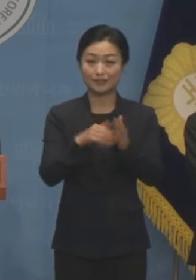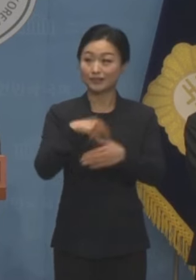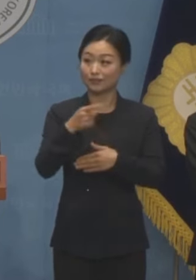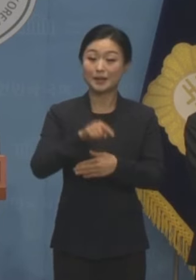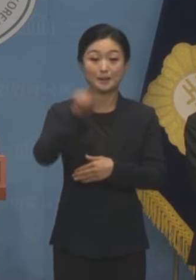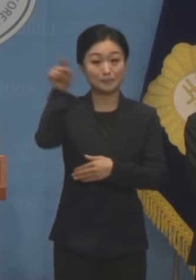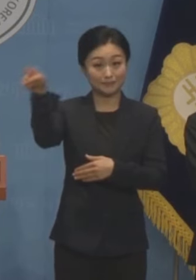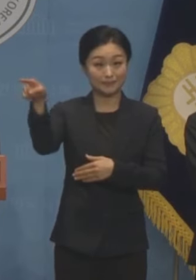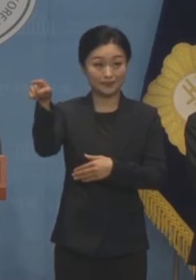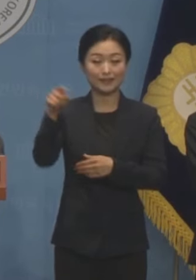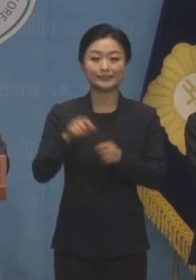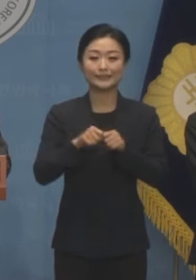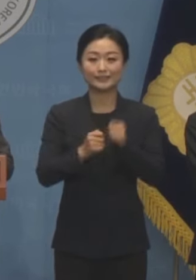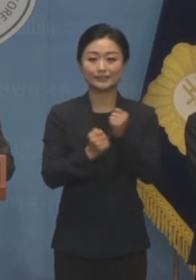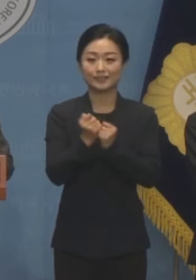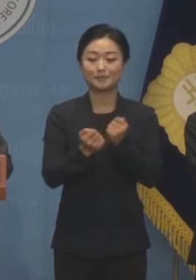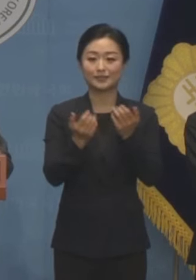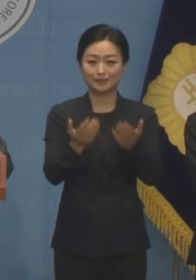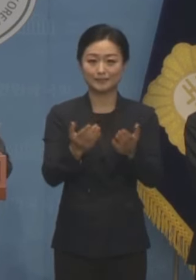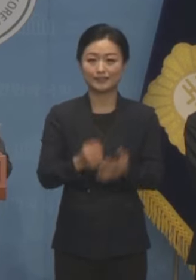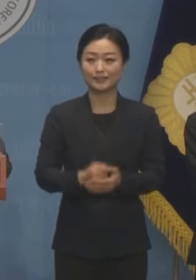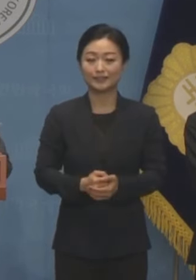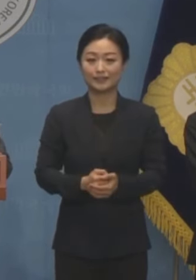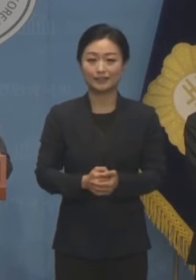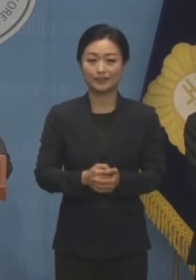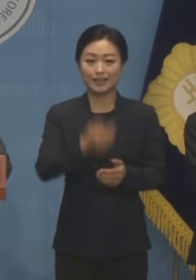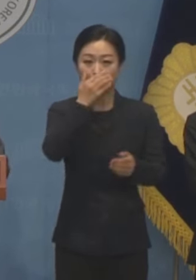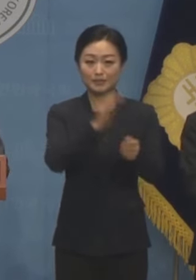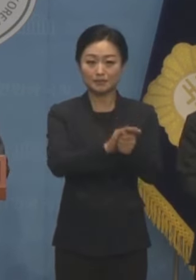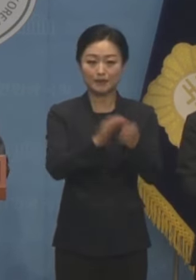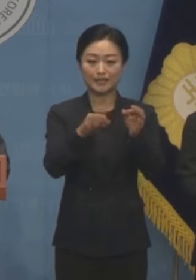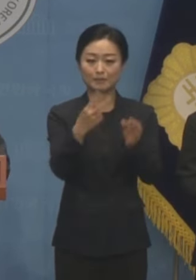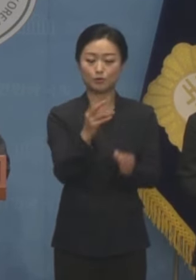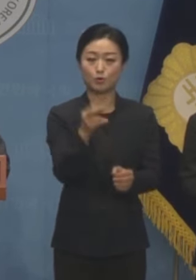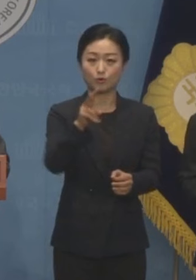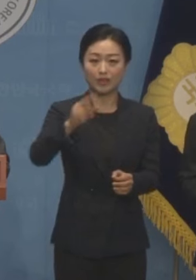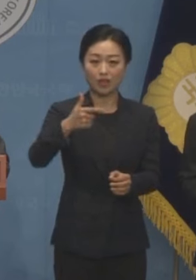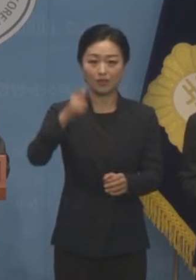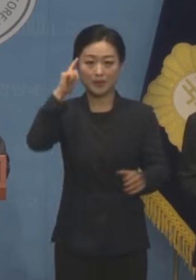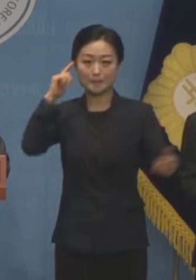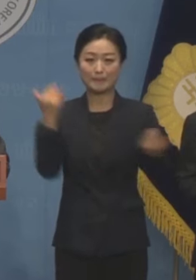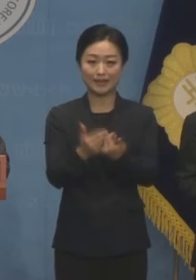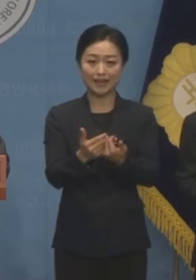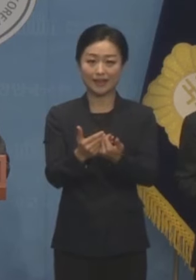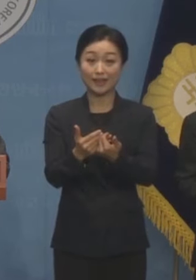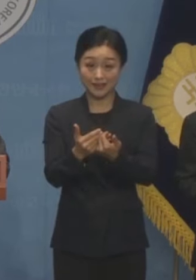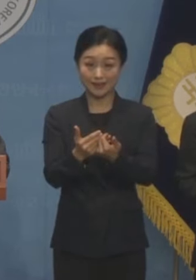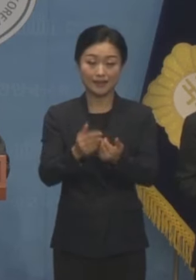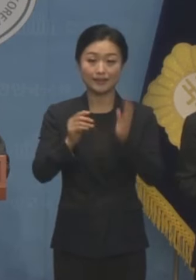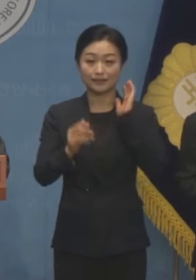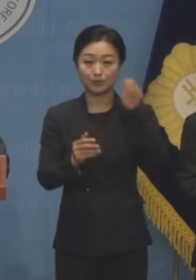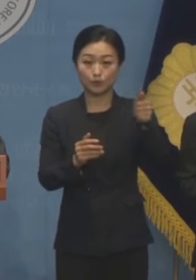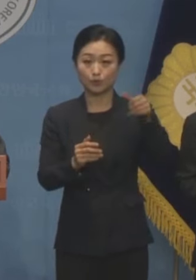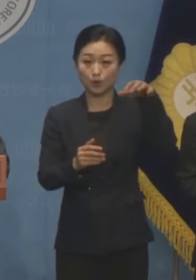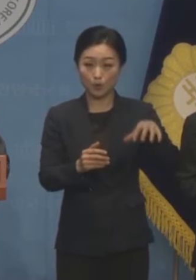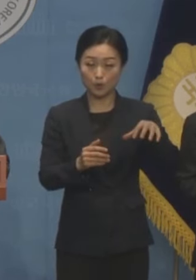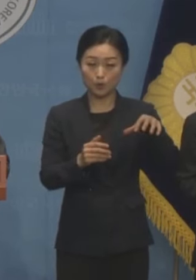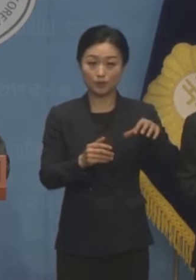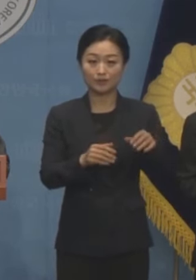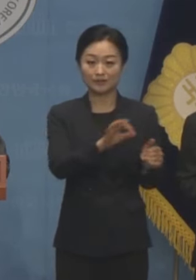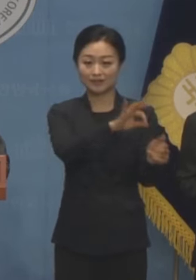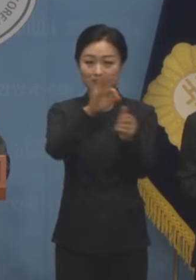나가서 백불하도록 하겠습니다. 입틀막 김용현 반대한다. 대통령실 졸속기